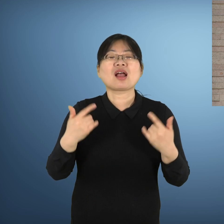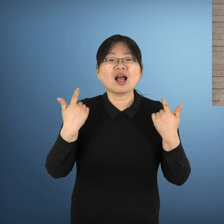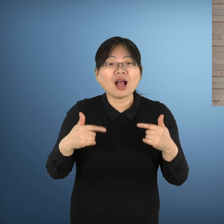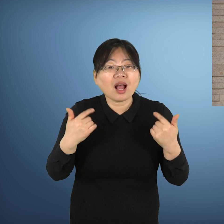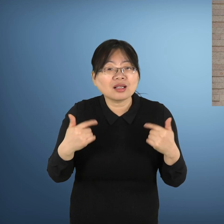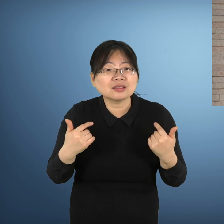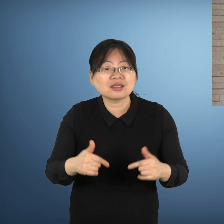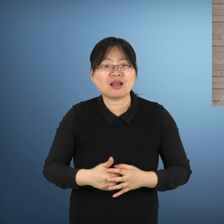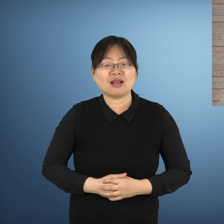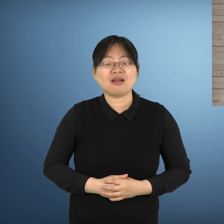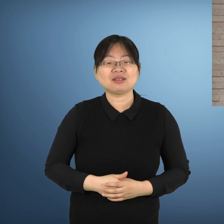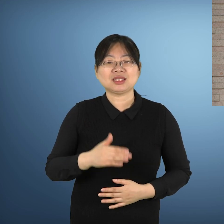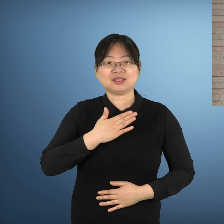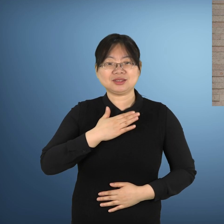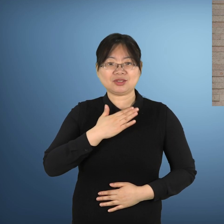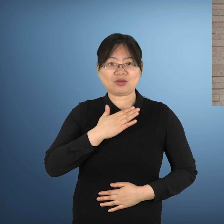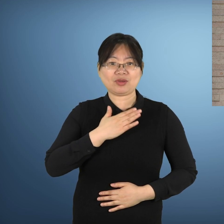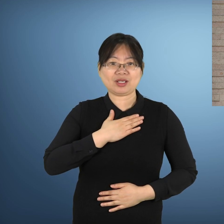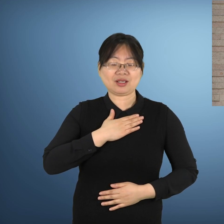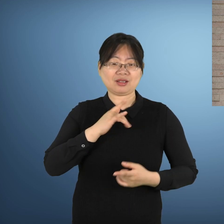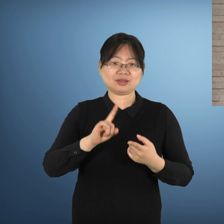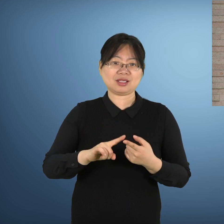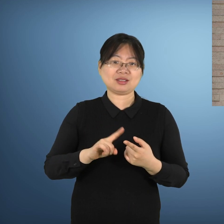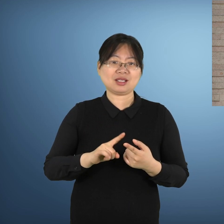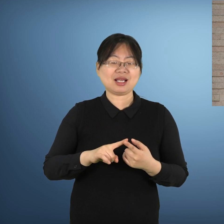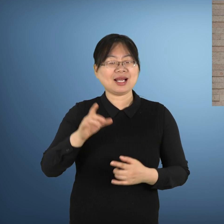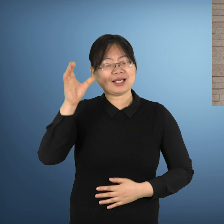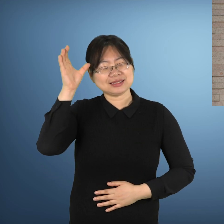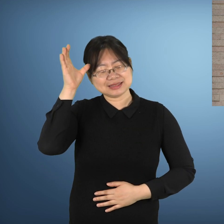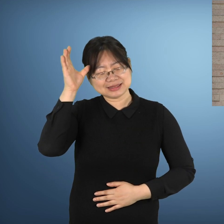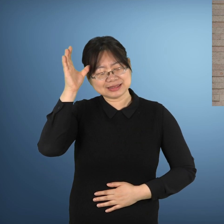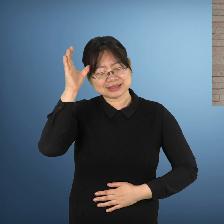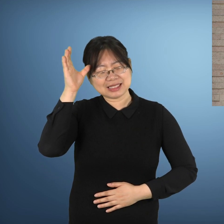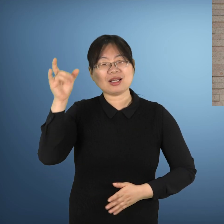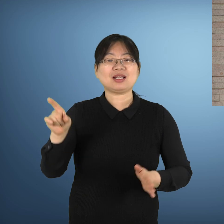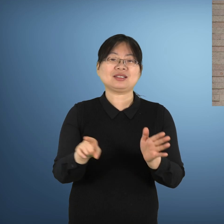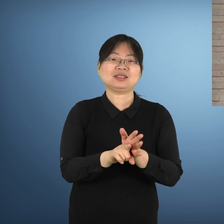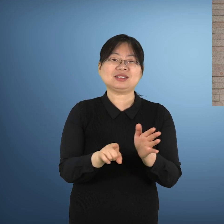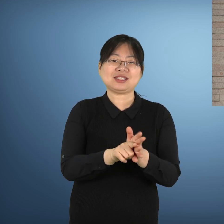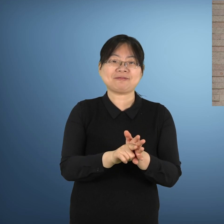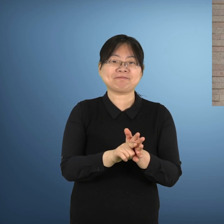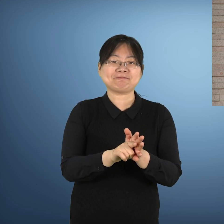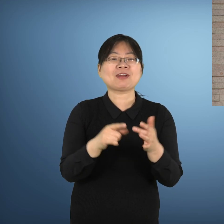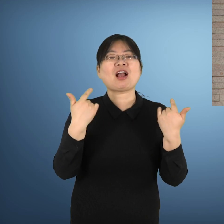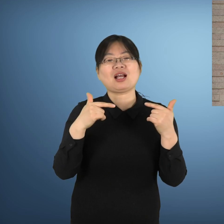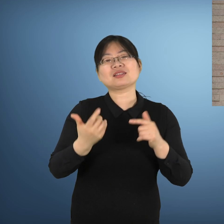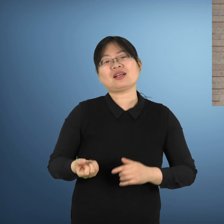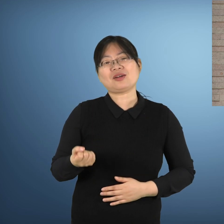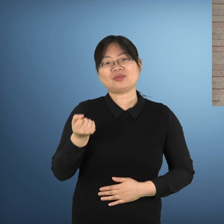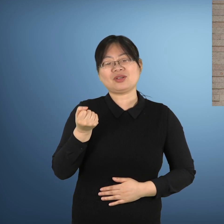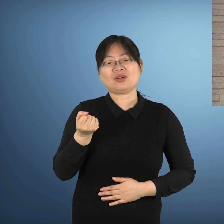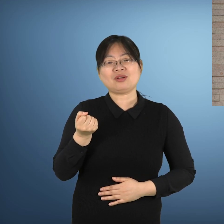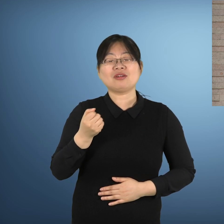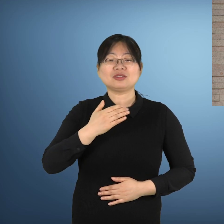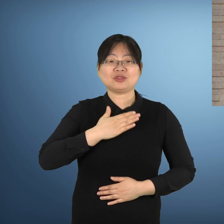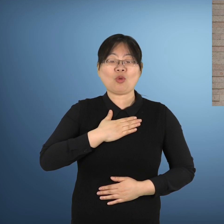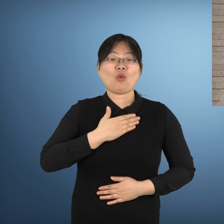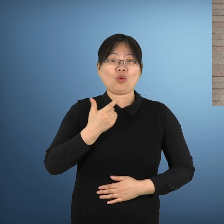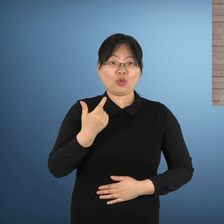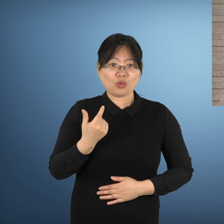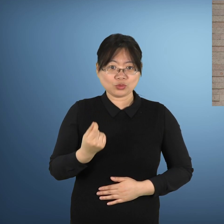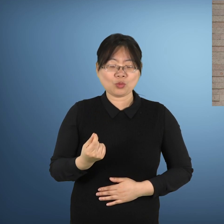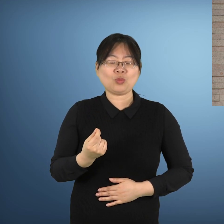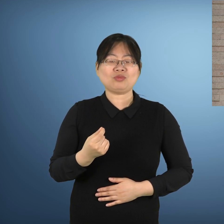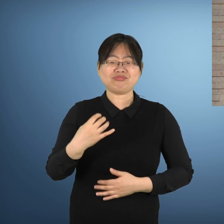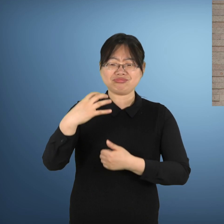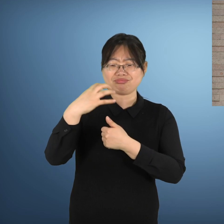항상 저에 대한 그 기대와 신뢰를 저버리신 적이 없어요. 그리고 저도 야단을